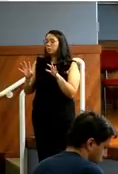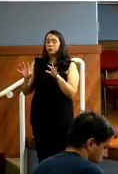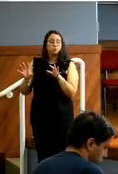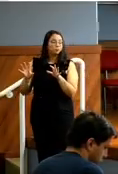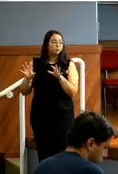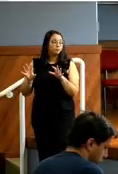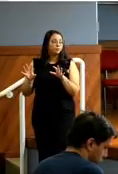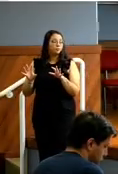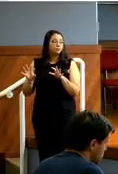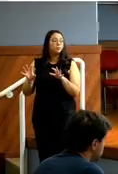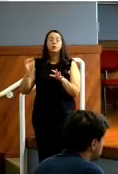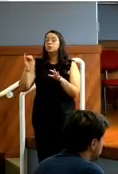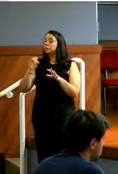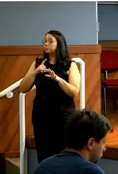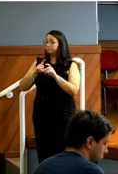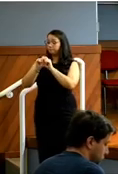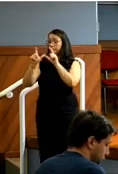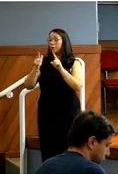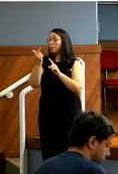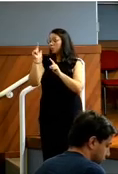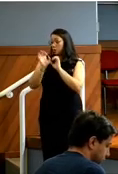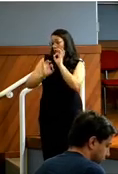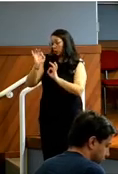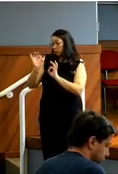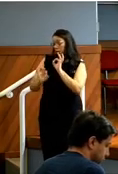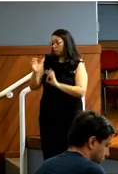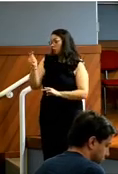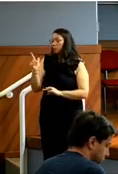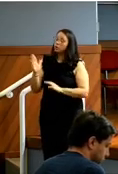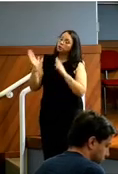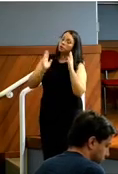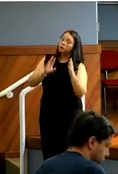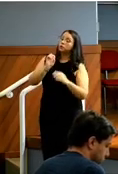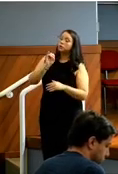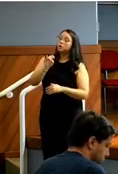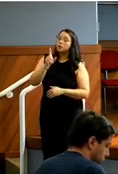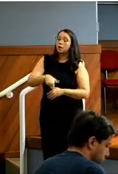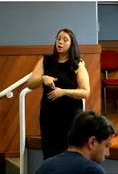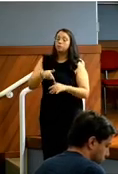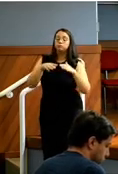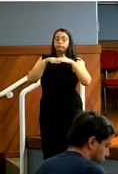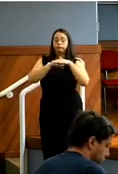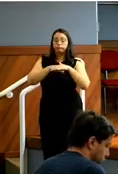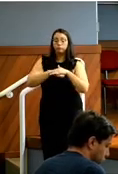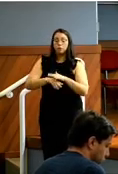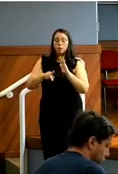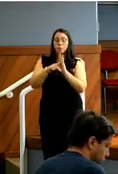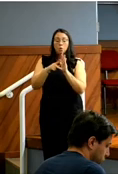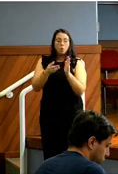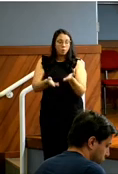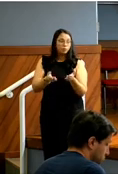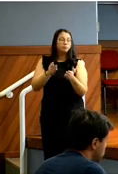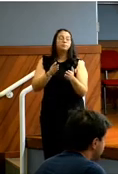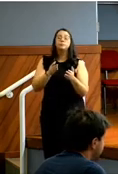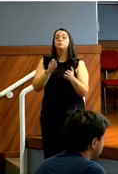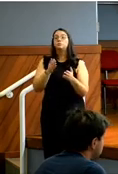que é tanto o acervo não estar organizado, como ele, vamos dizer assim, que esse manuseio do